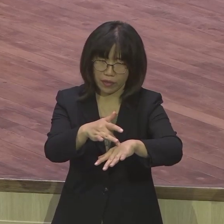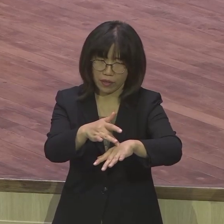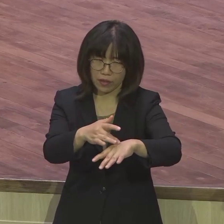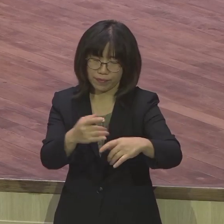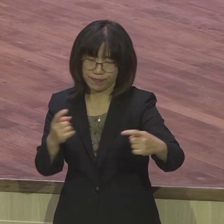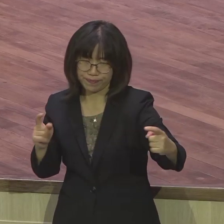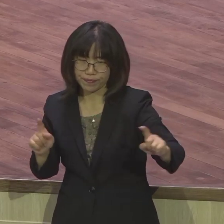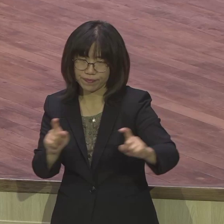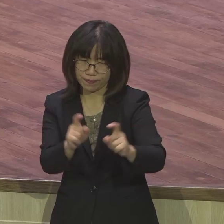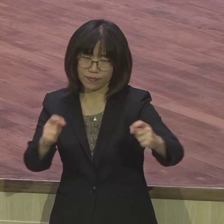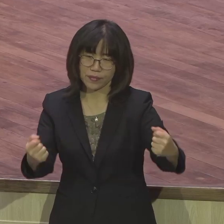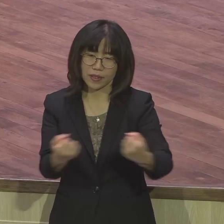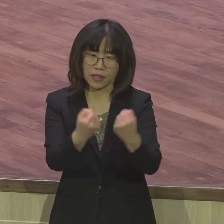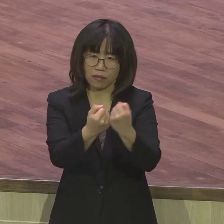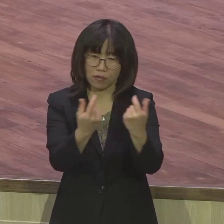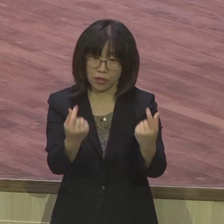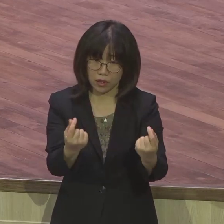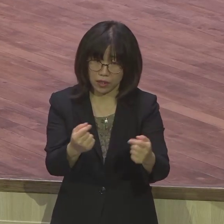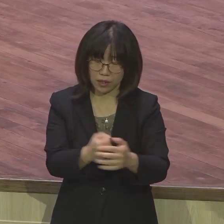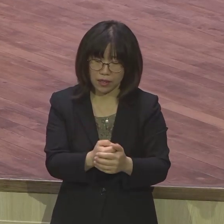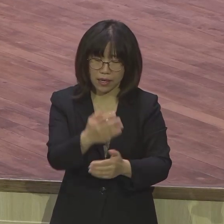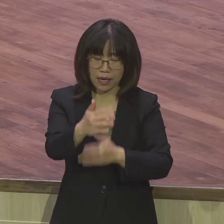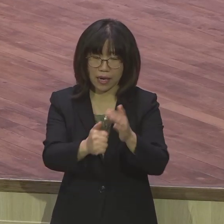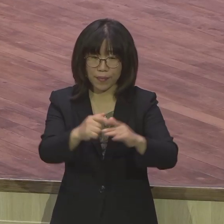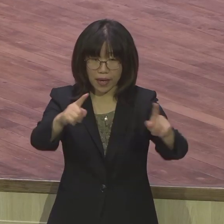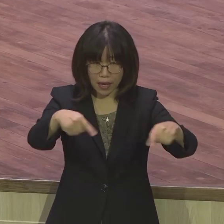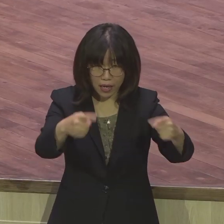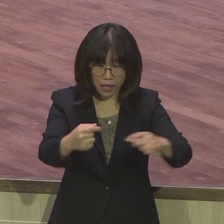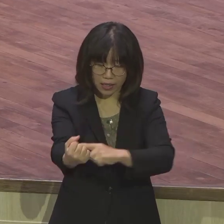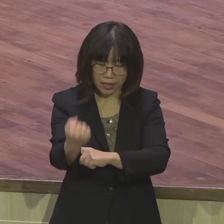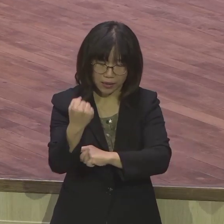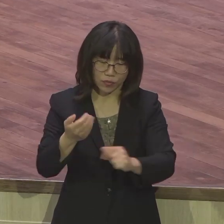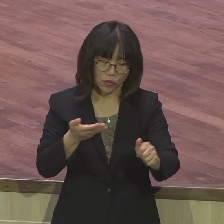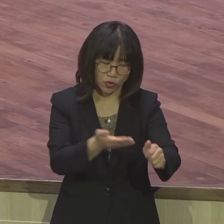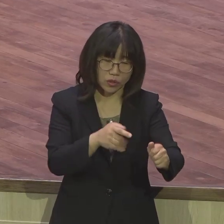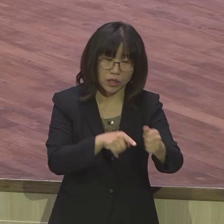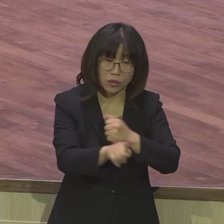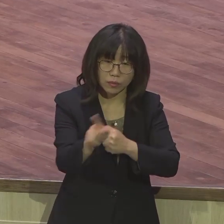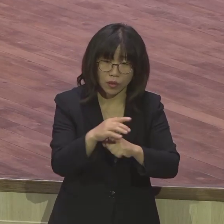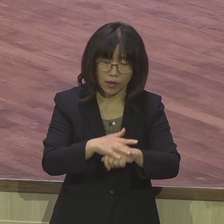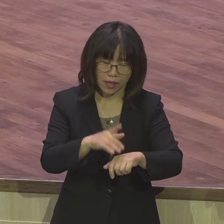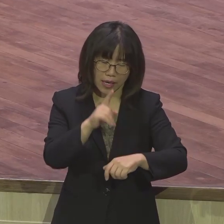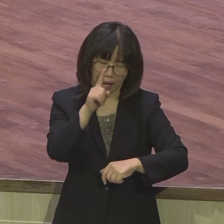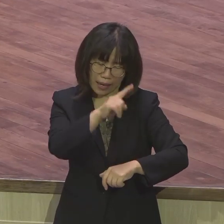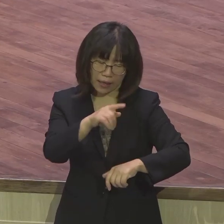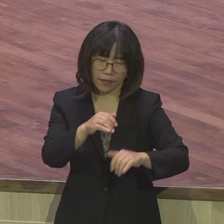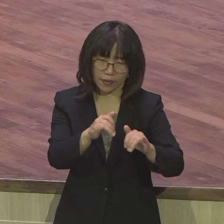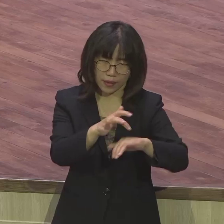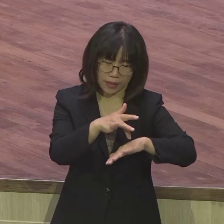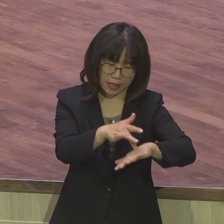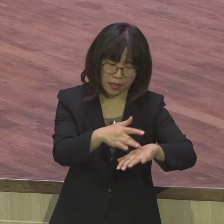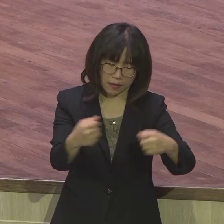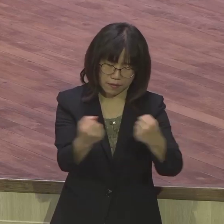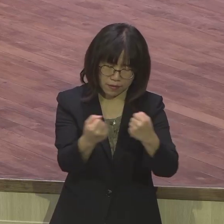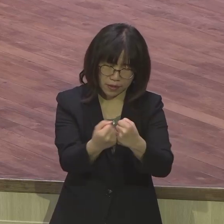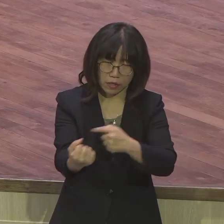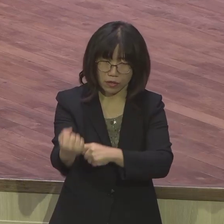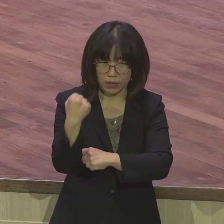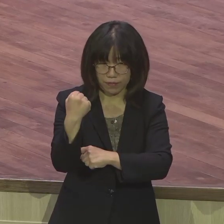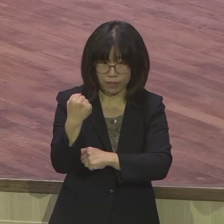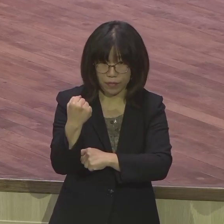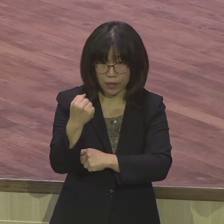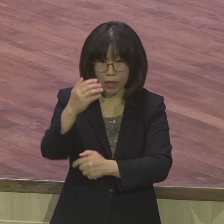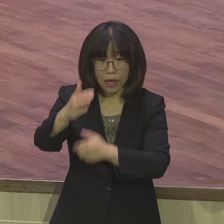하나님이 엘리야에게 힘을 주신 이유는 악한 자, 이 사단과 싸울 수 있도록 힘을 주신 것입니다. 여러분도 하나님께서 우리를